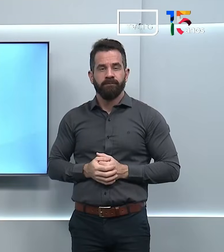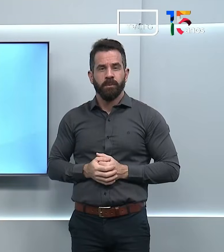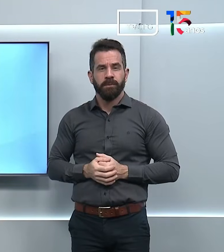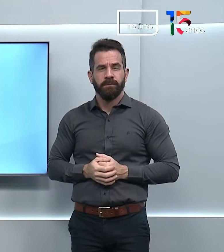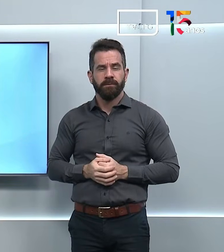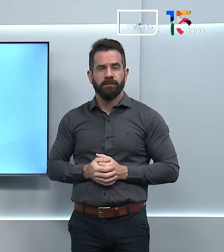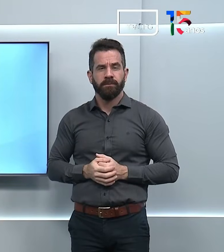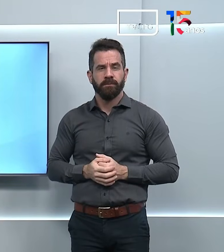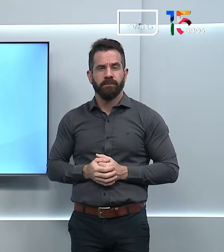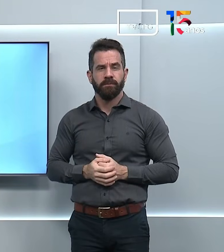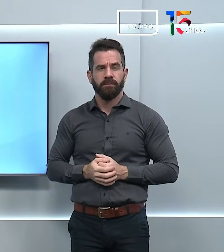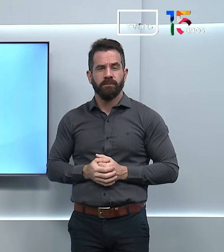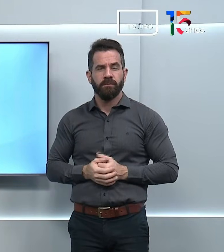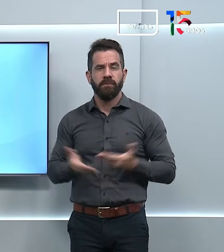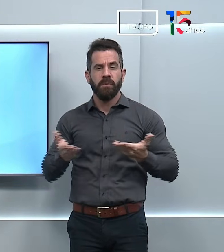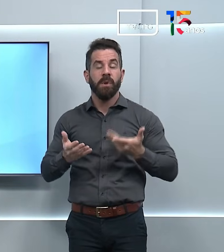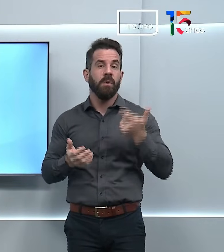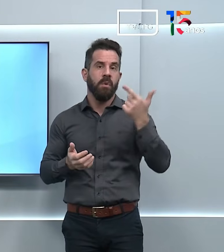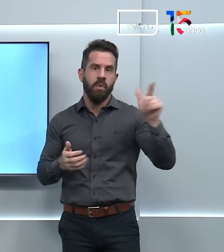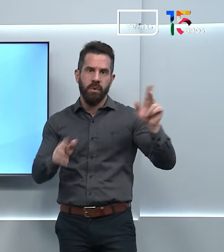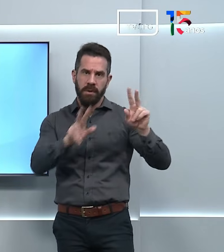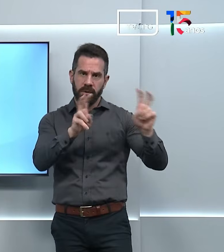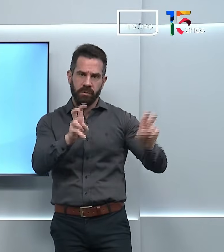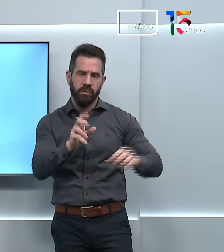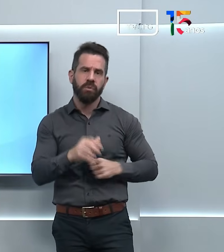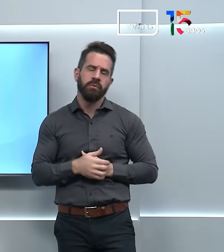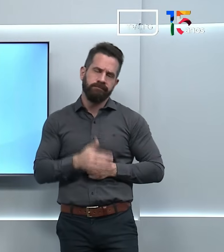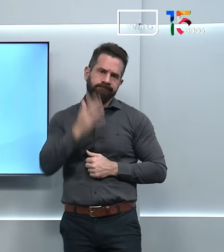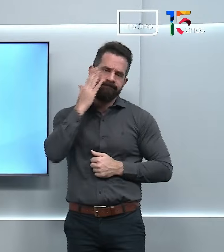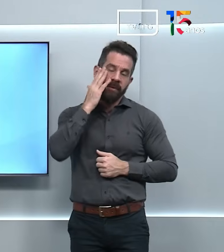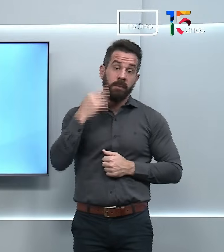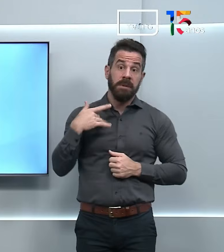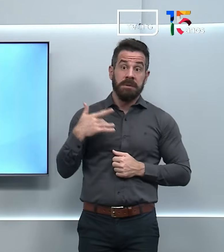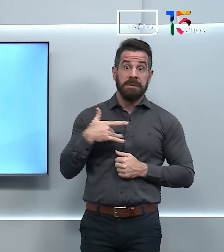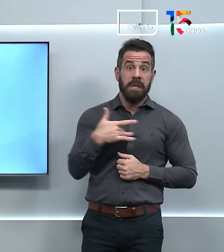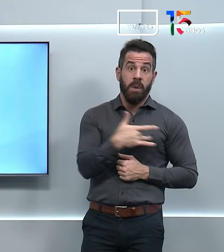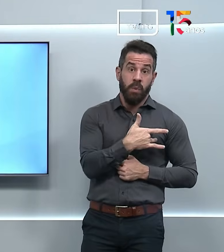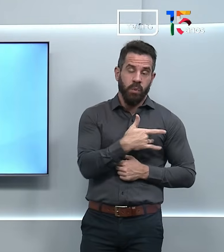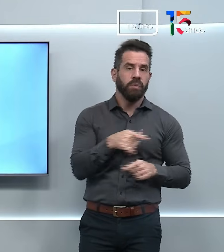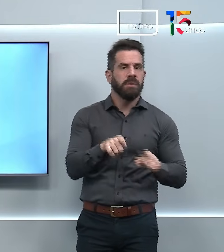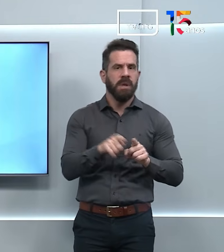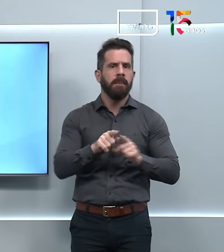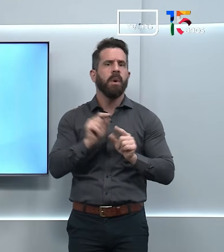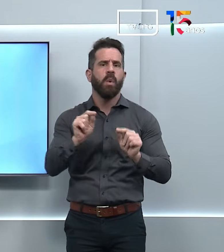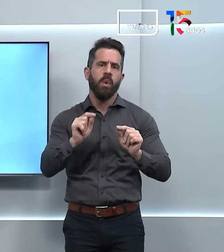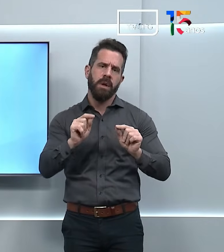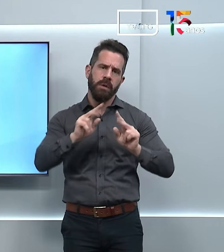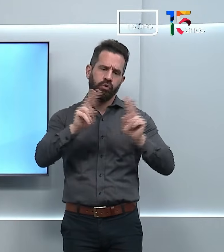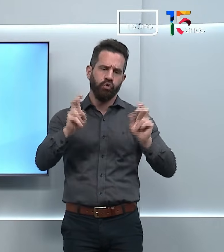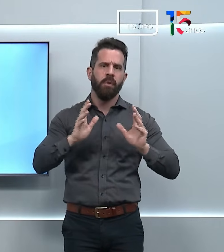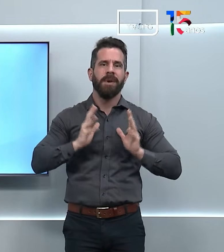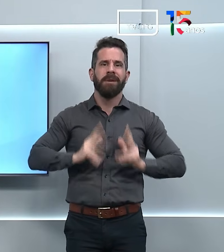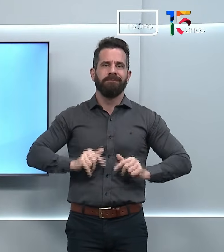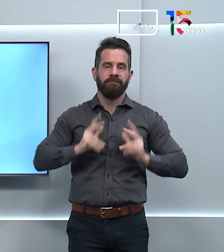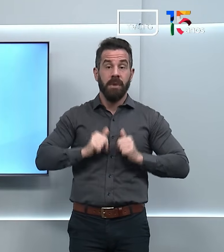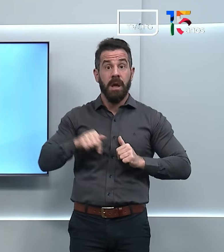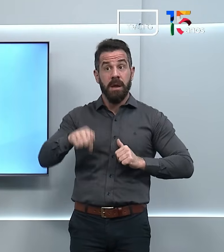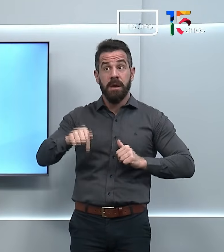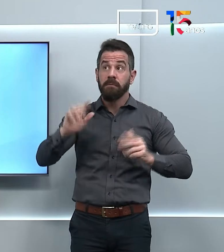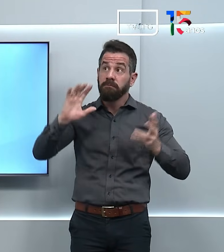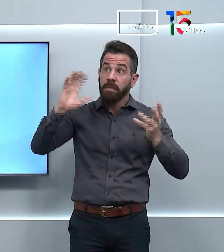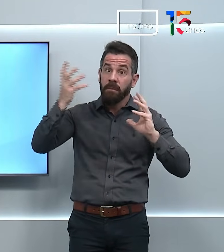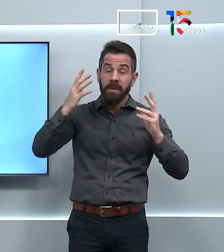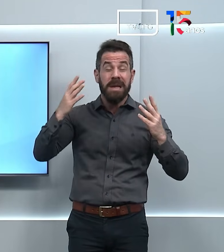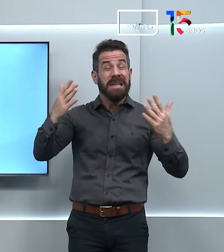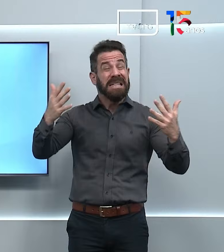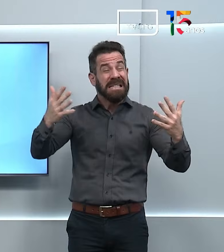Bom, e agora a gente muda de assunto para falar aí sobre saúde e também hábitos de higiene. Nesse período quente e seco, é comum